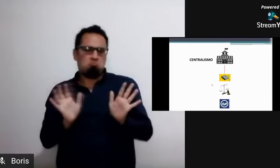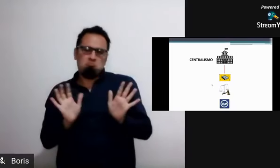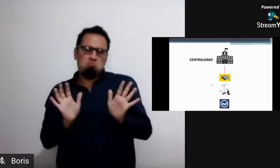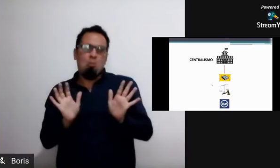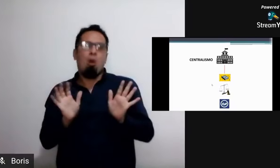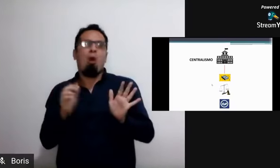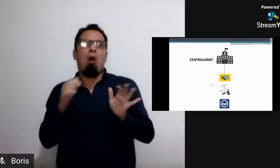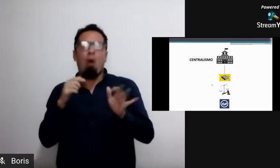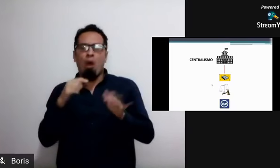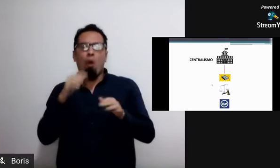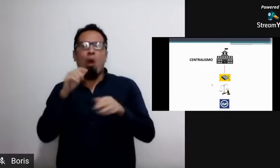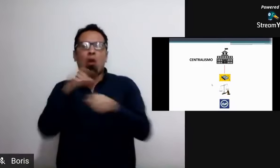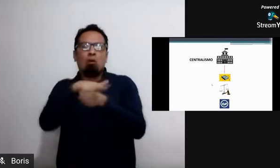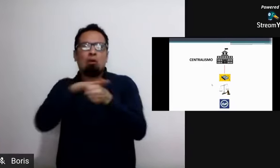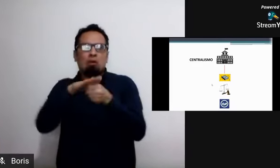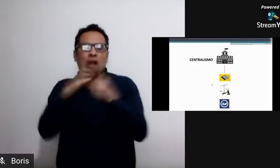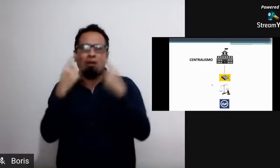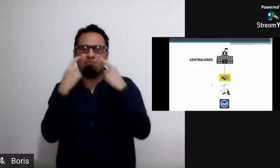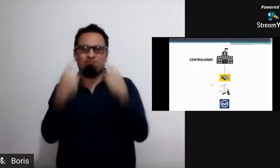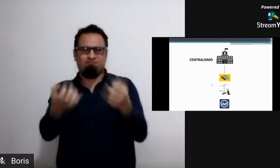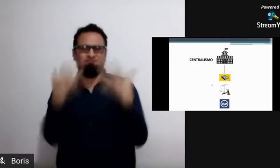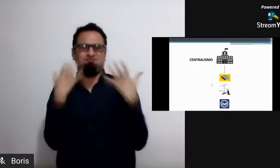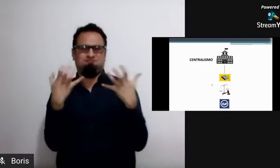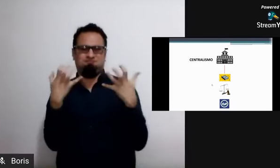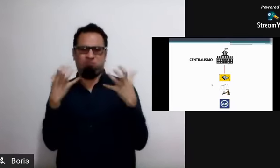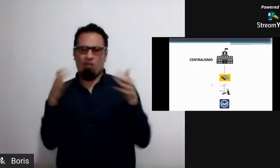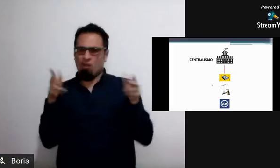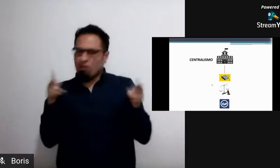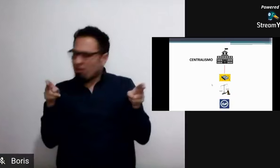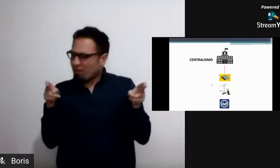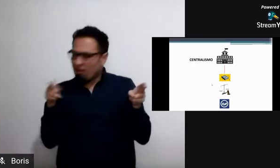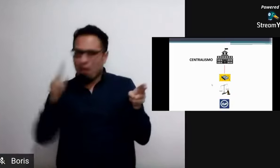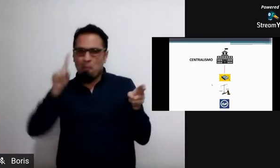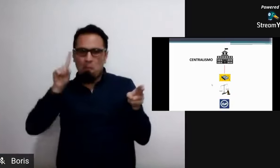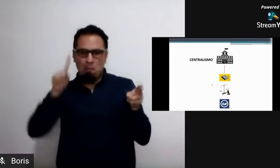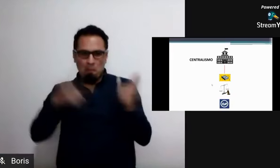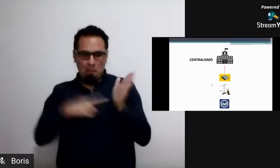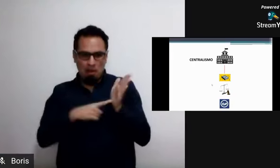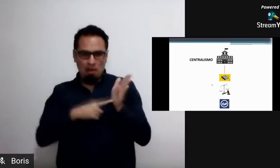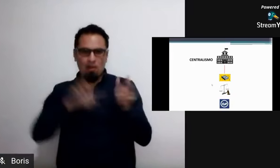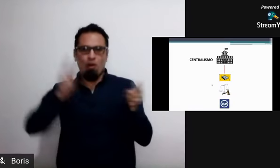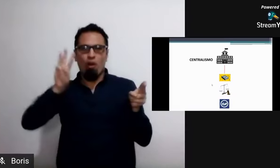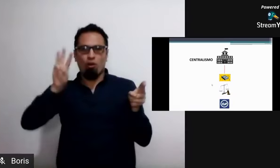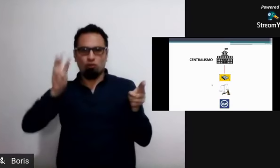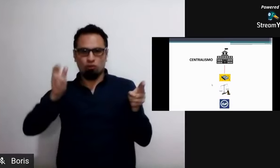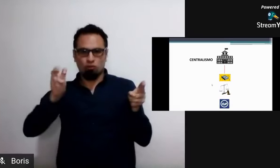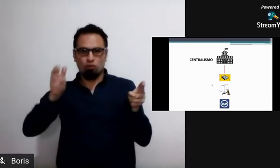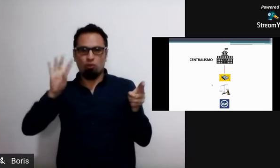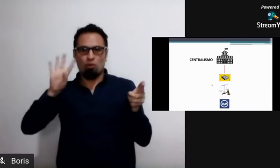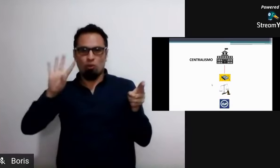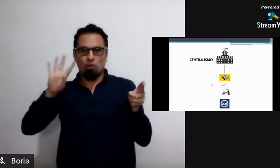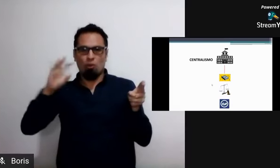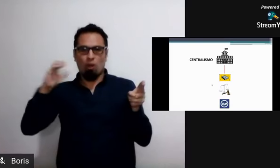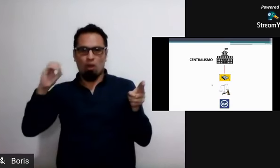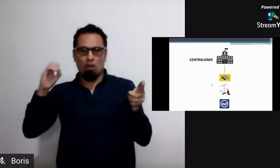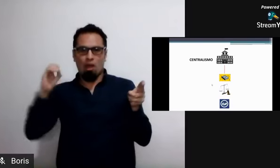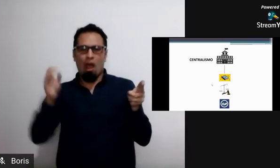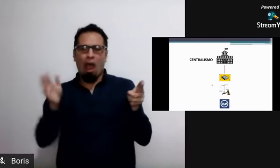1940, en donde no profundizamos en detalle sobre algunos otros asuntos y eso precisamente es lo que nos